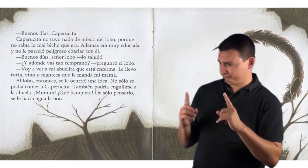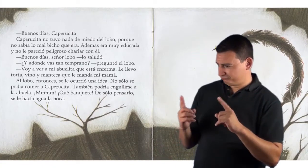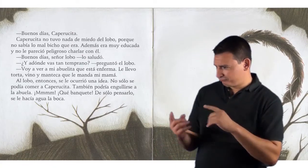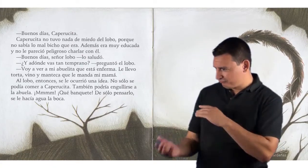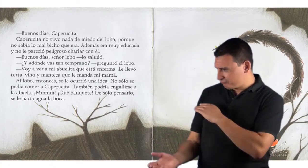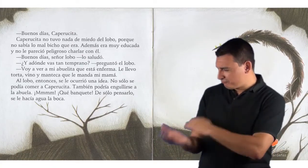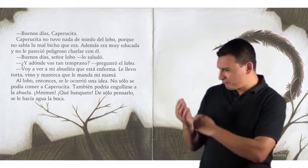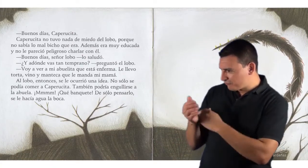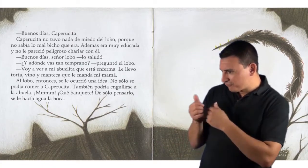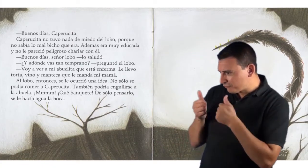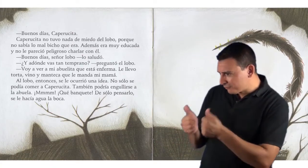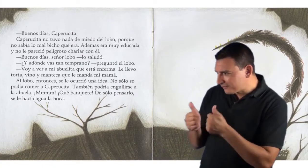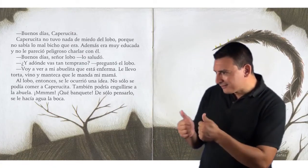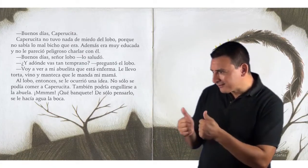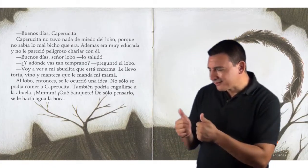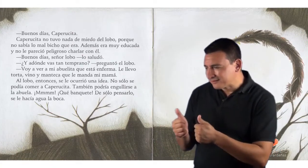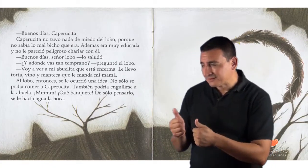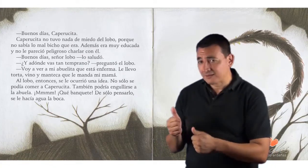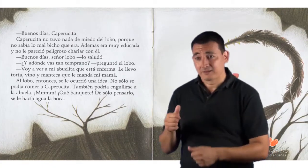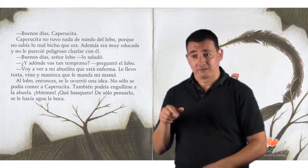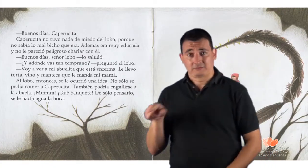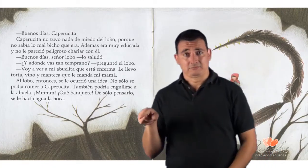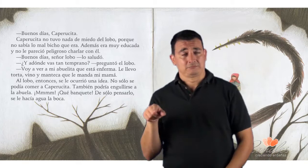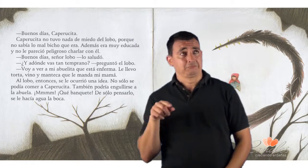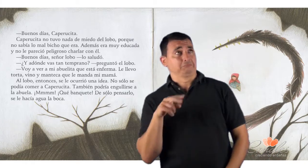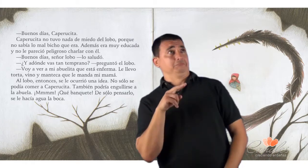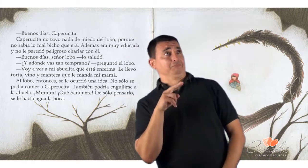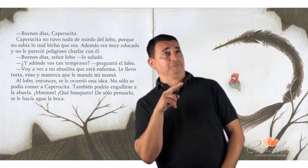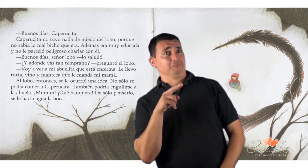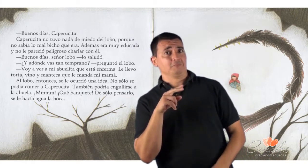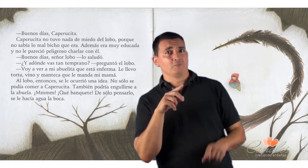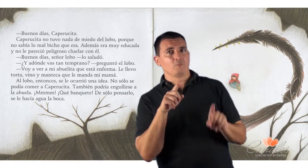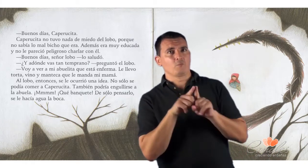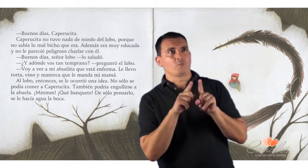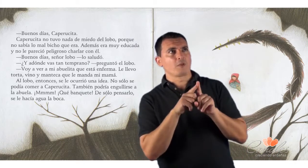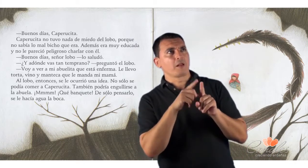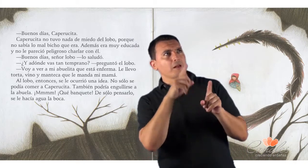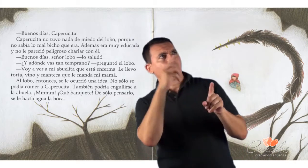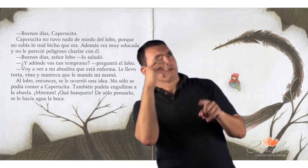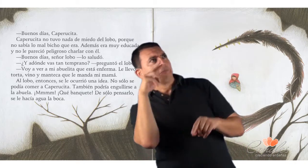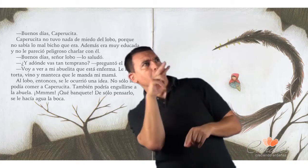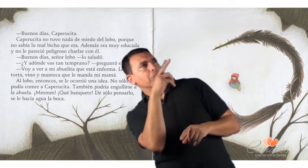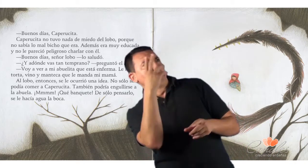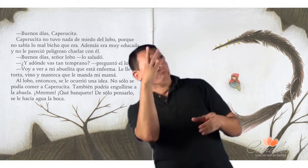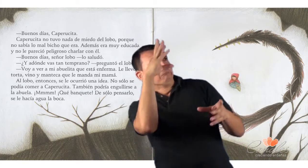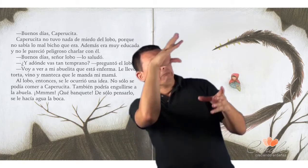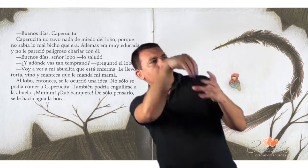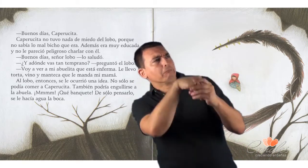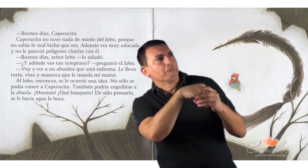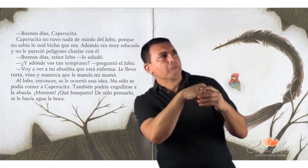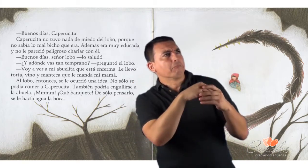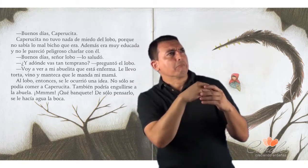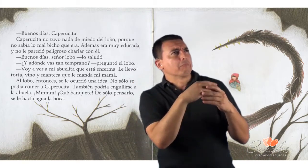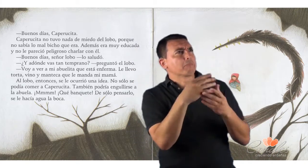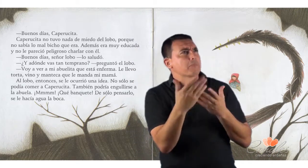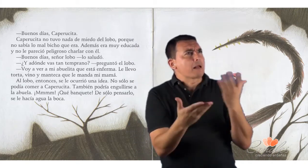Buenos días, Caperucita. Caperucita no tuvo nada de miedo del lobo, porque no sabía lo mal bicho que